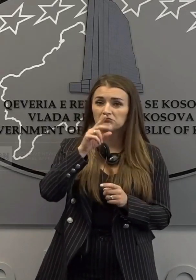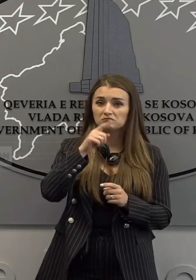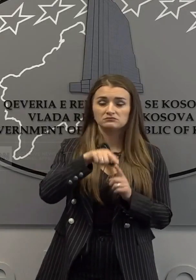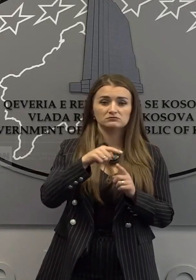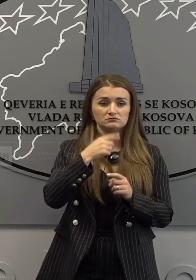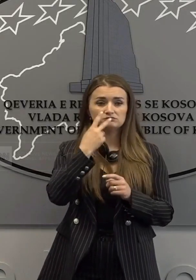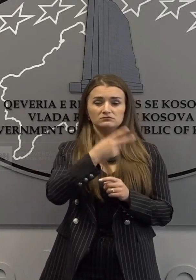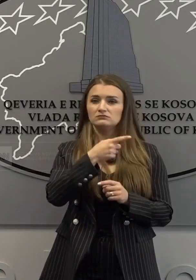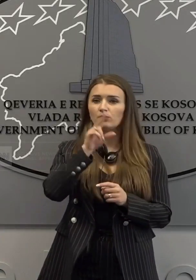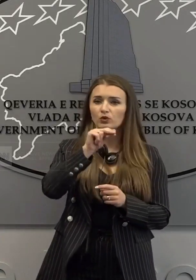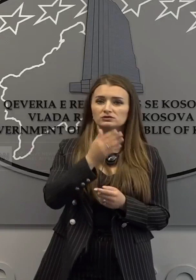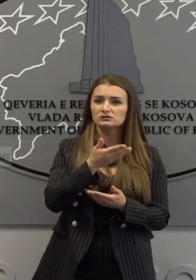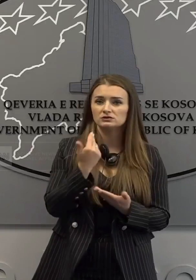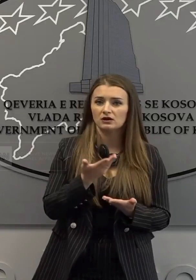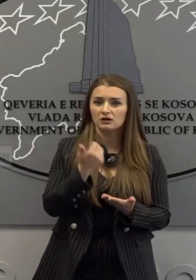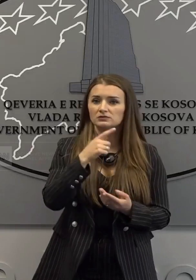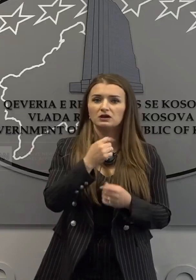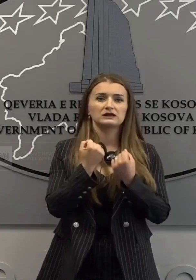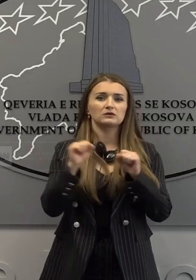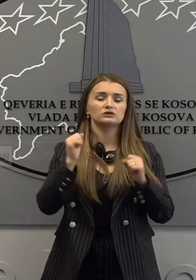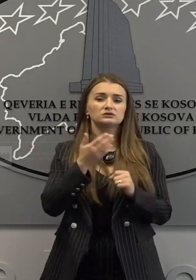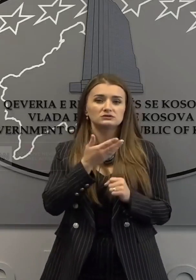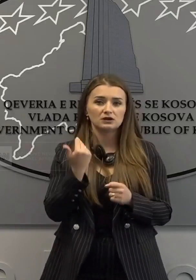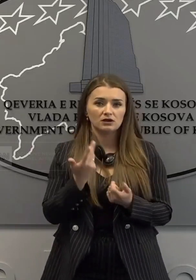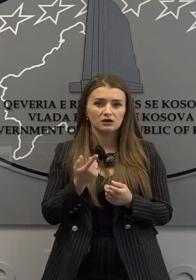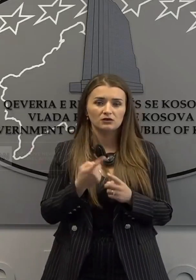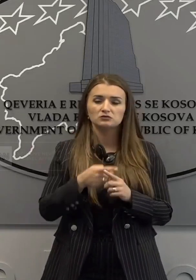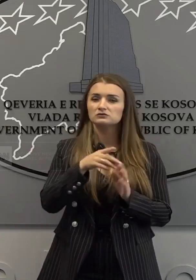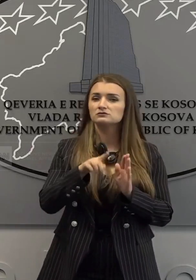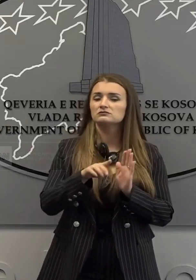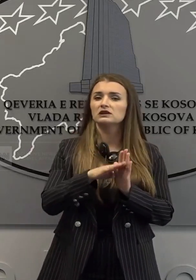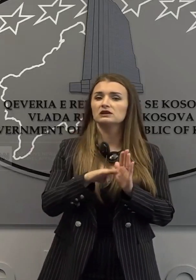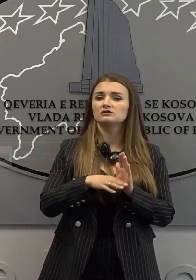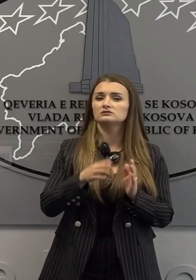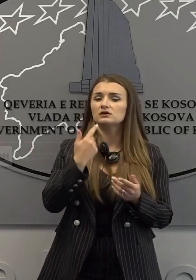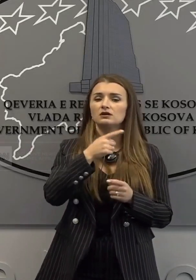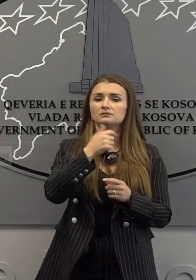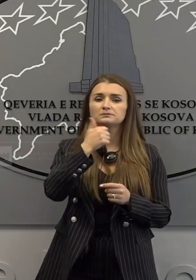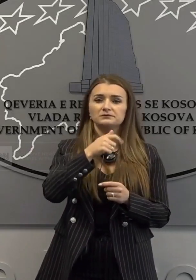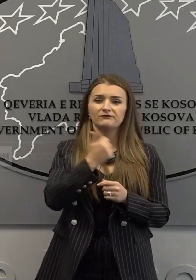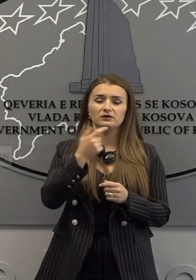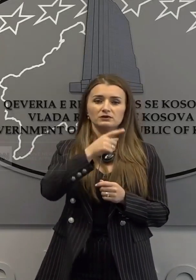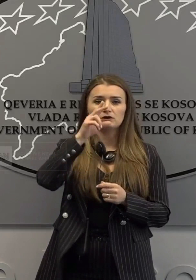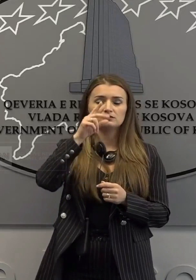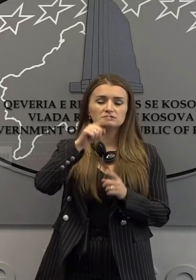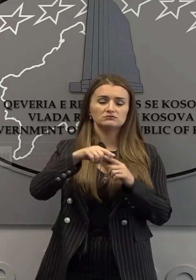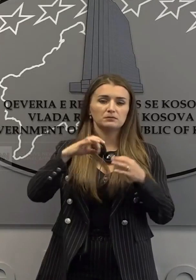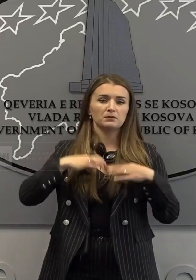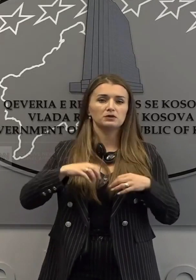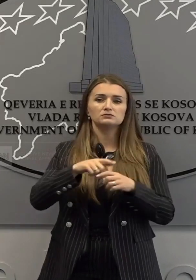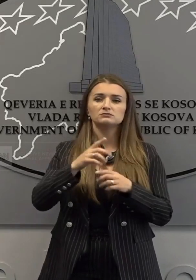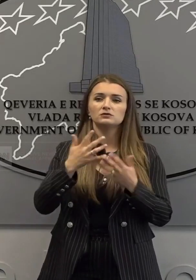në kuptimin demokratik e ligjor të fjalës, ka veç se president i cili është edhe krye polic edhe krye